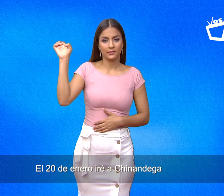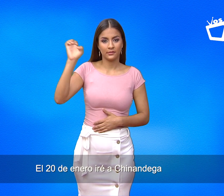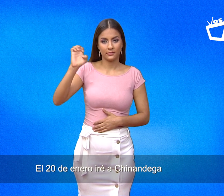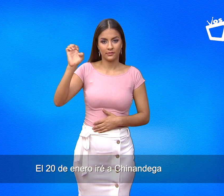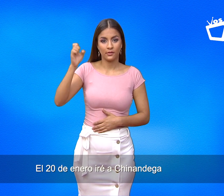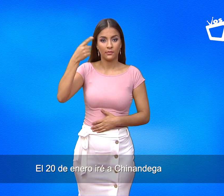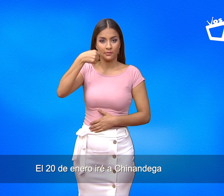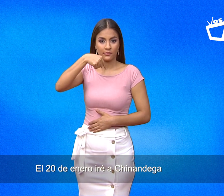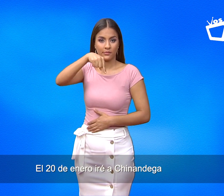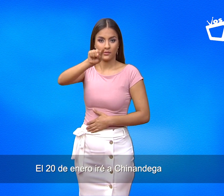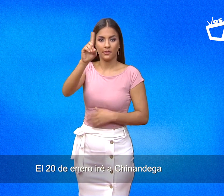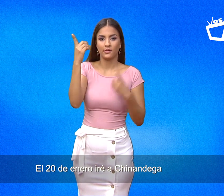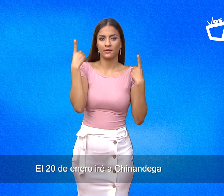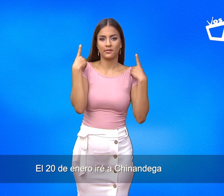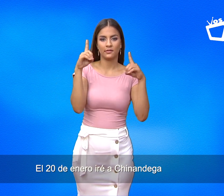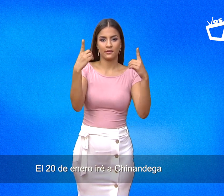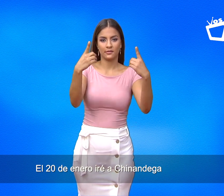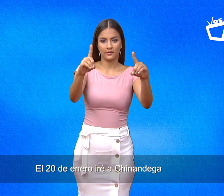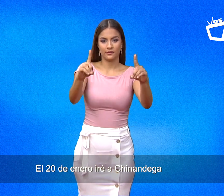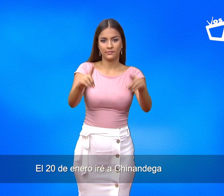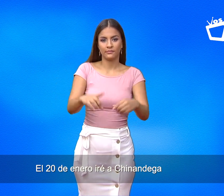el 20 de enero y de a chinandega